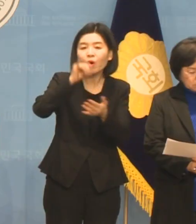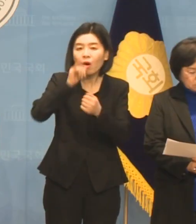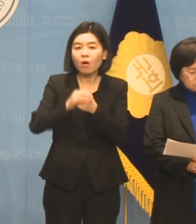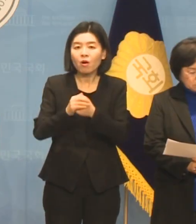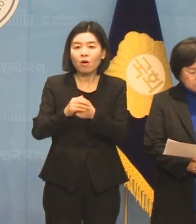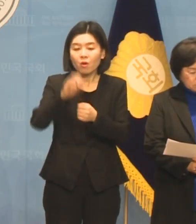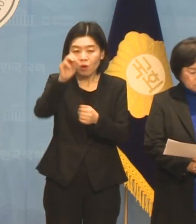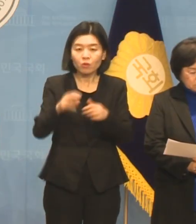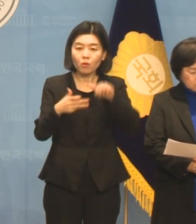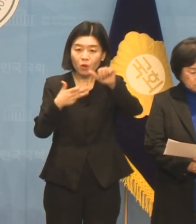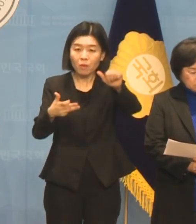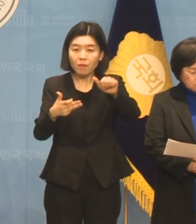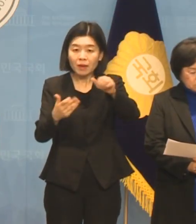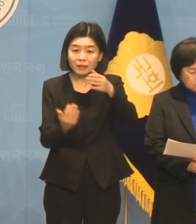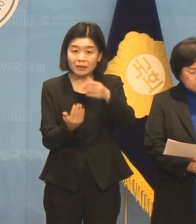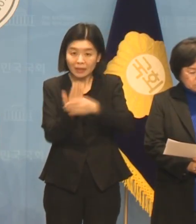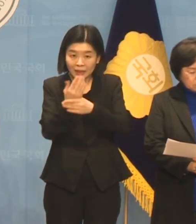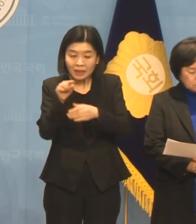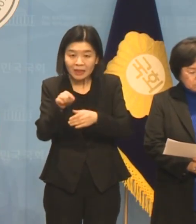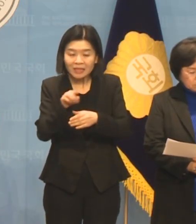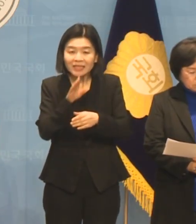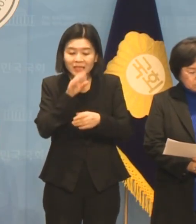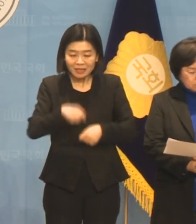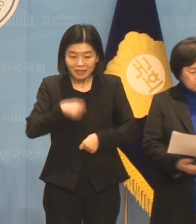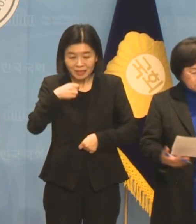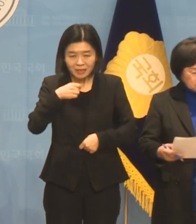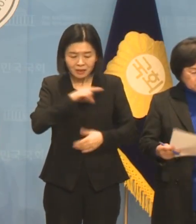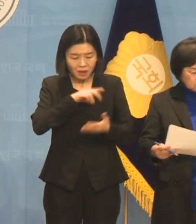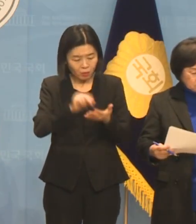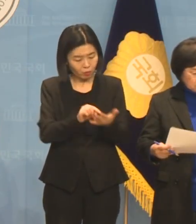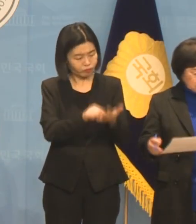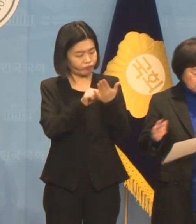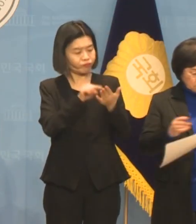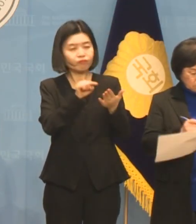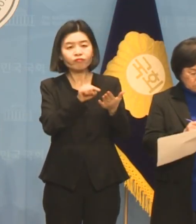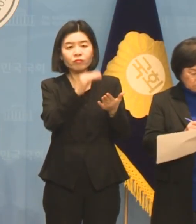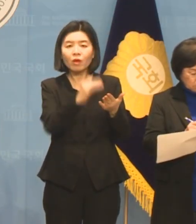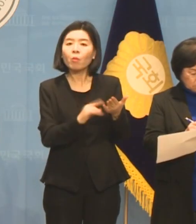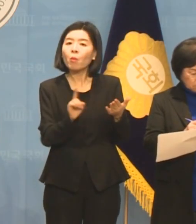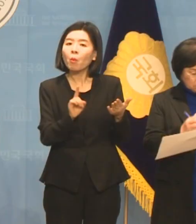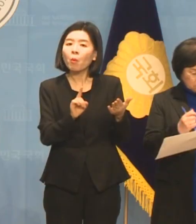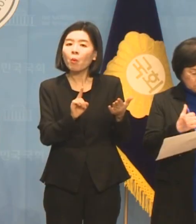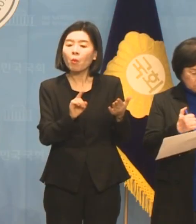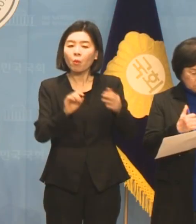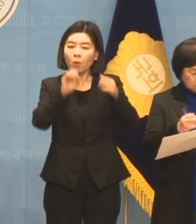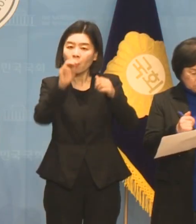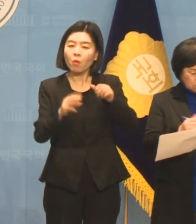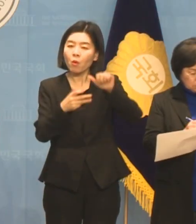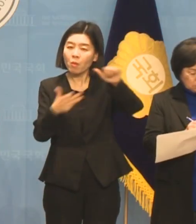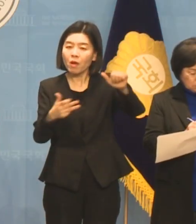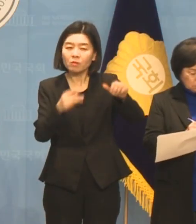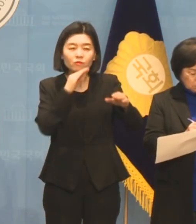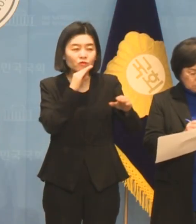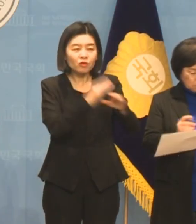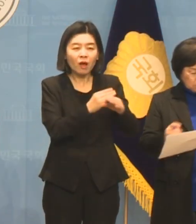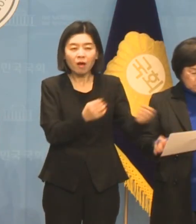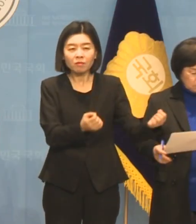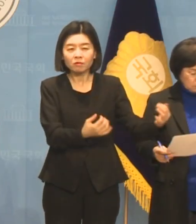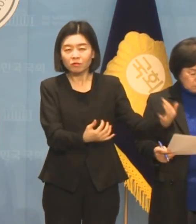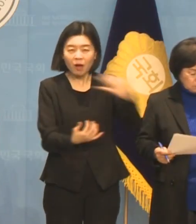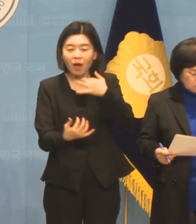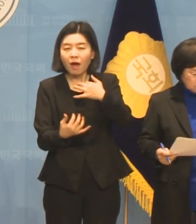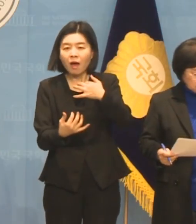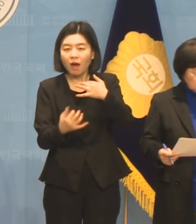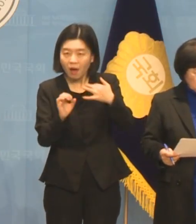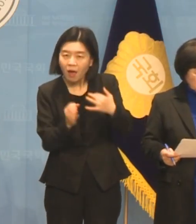사태 대진실이라는 제목으로 전달된 문자에는 5.18은 북괴가 전면 남침의 마중물 수단으로